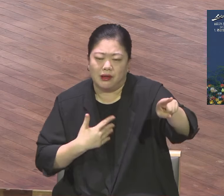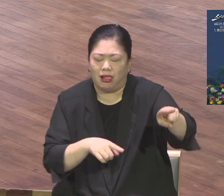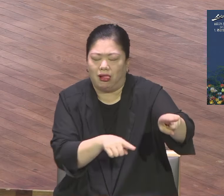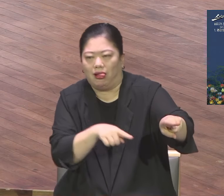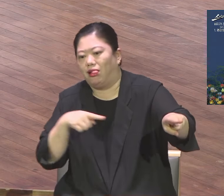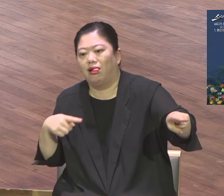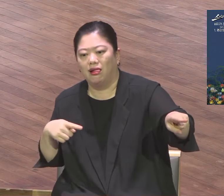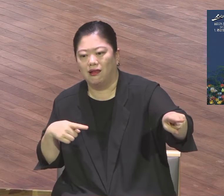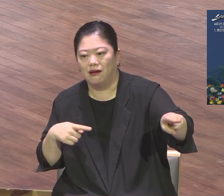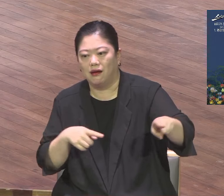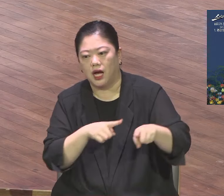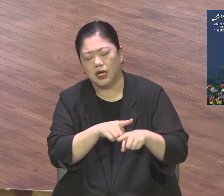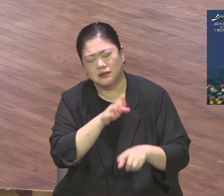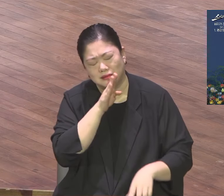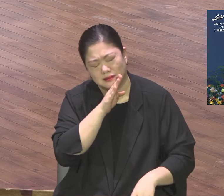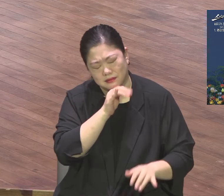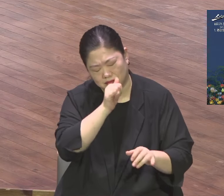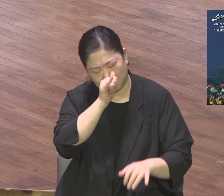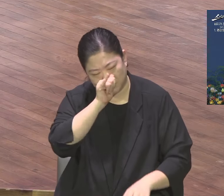길에 서 있습니다.